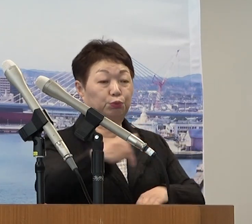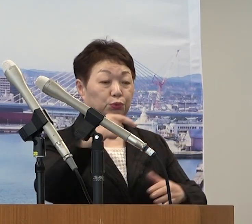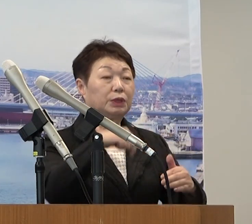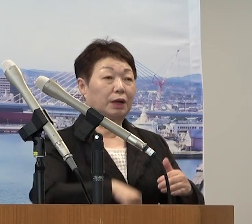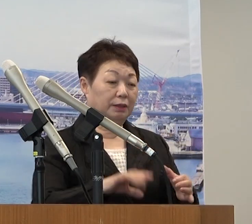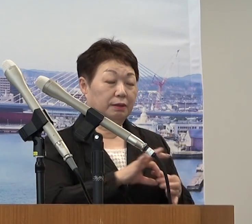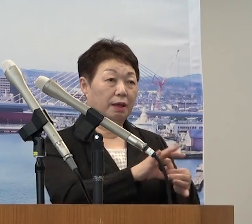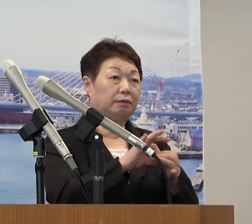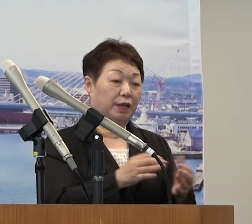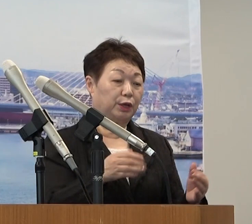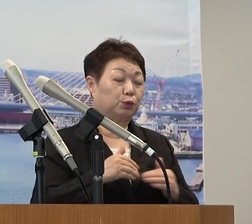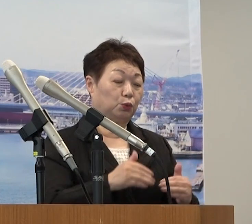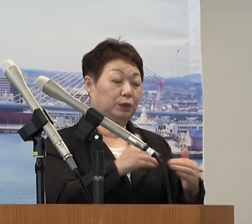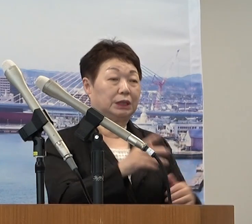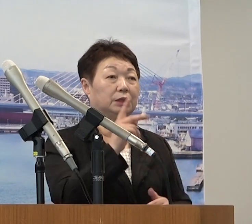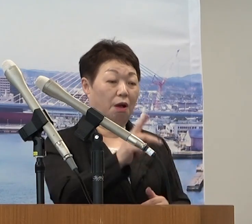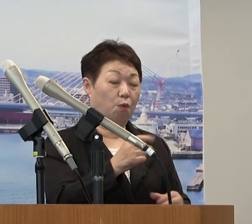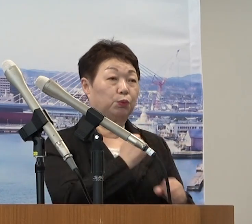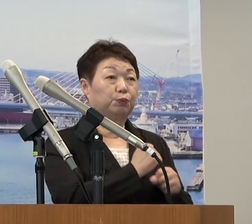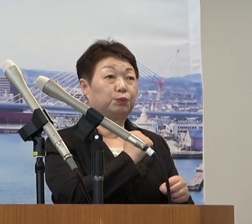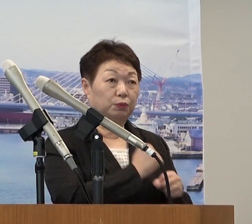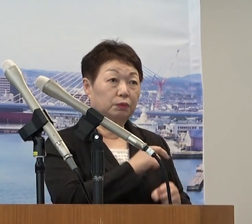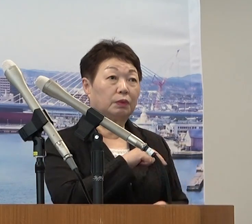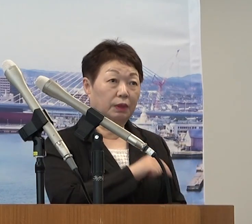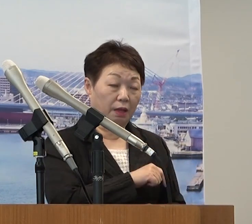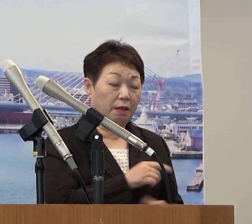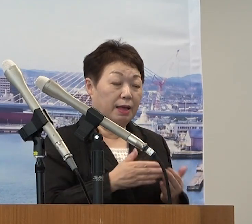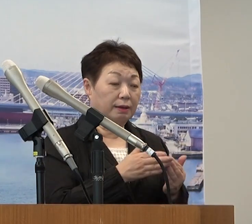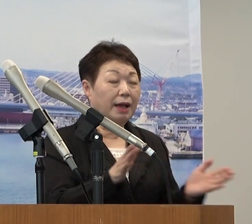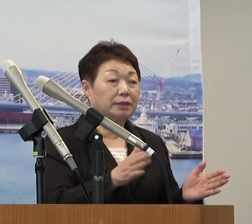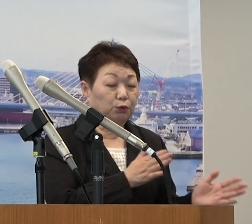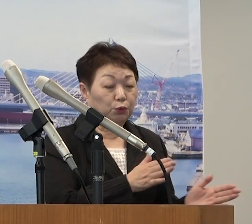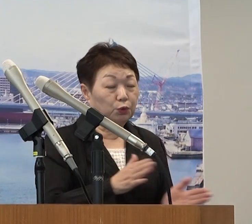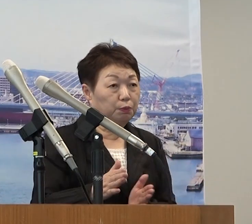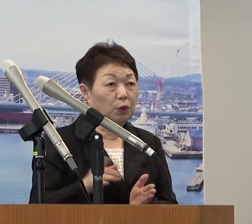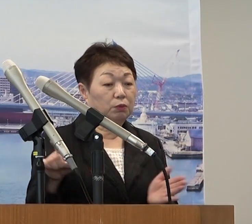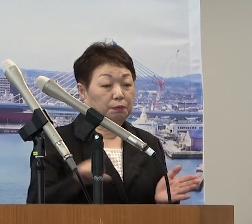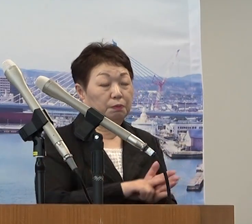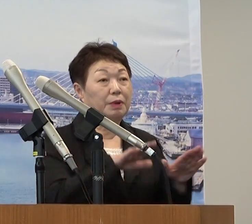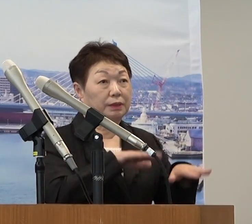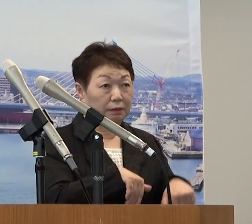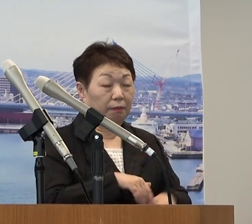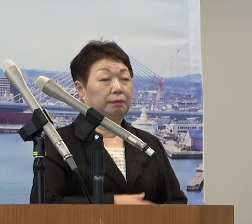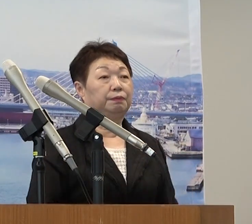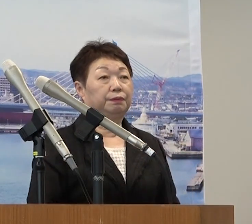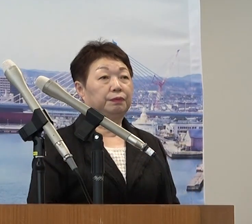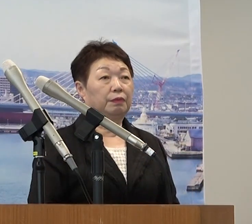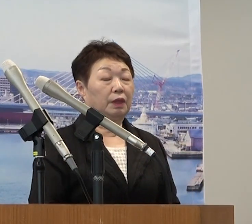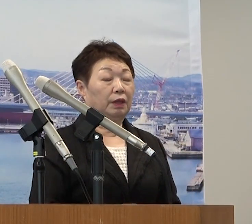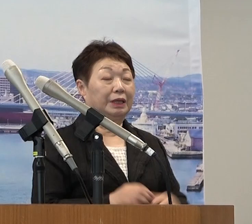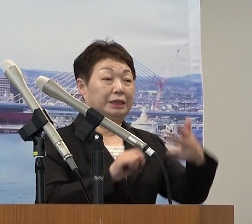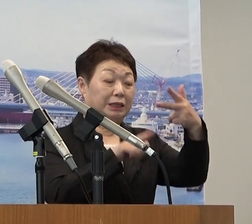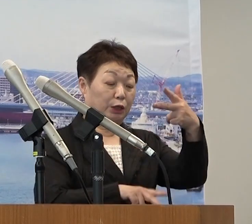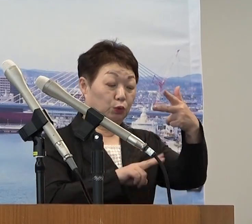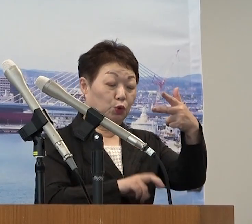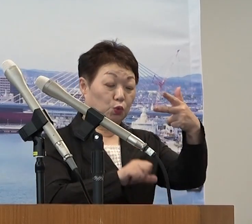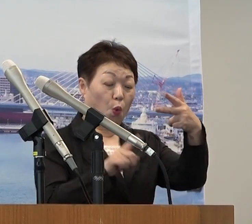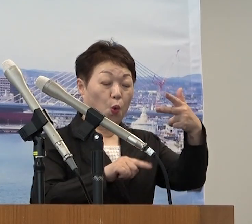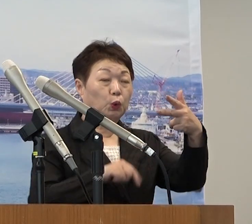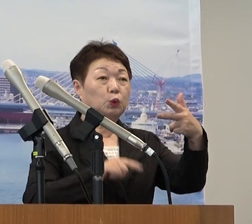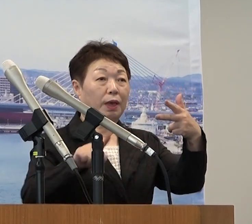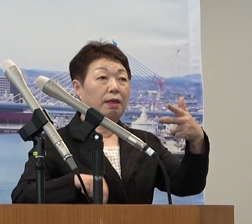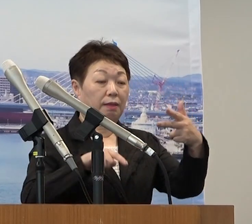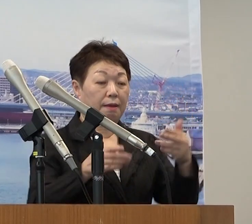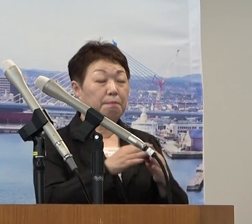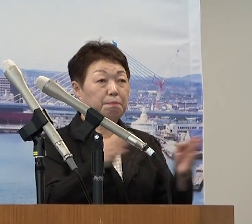連携推進課を設置し開設準備を進めてまいりましたが、本日7月25日付で開